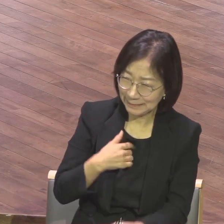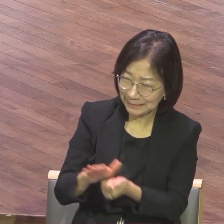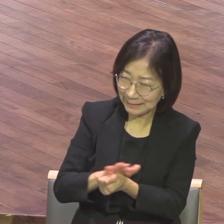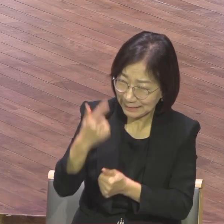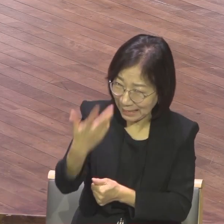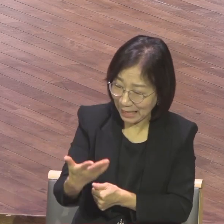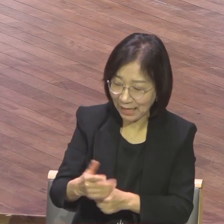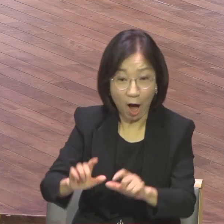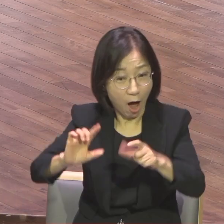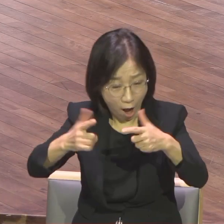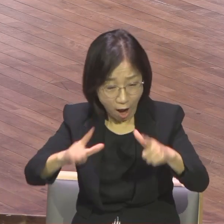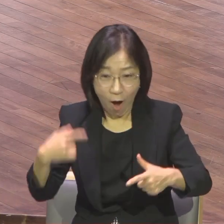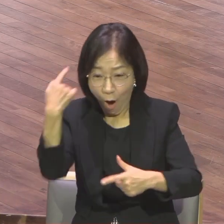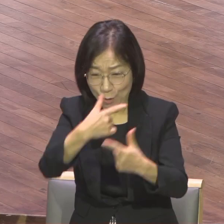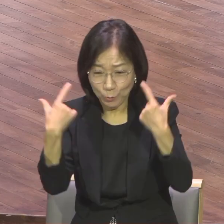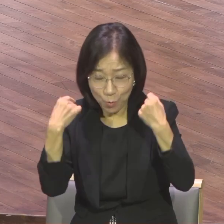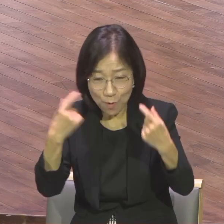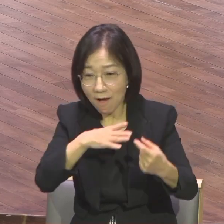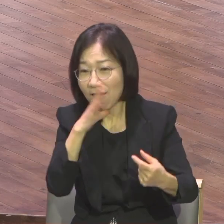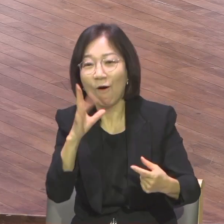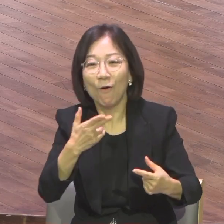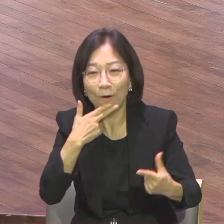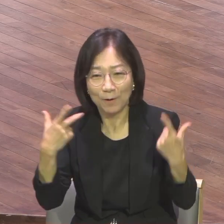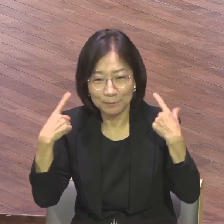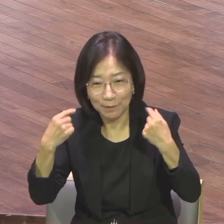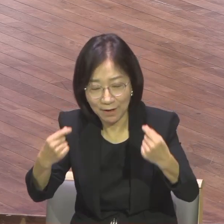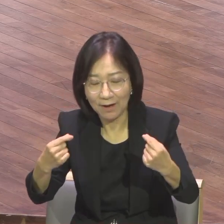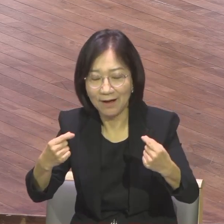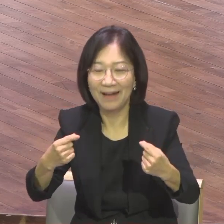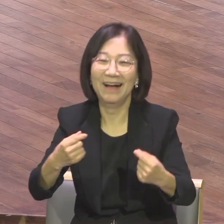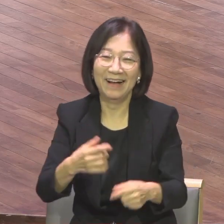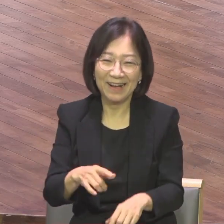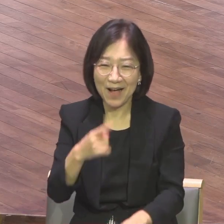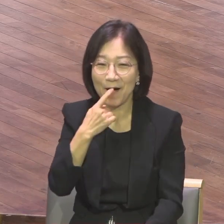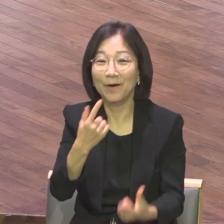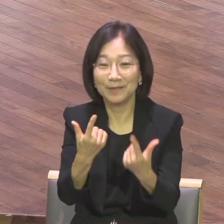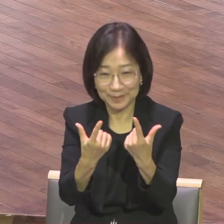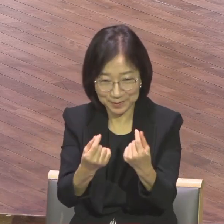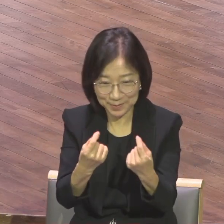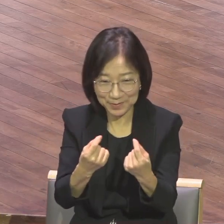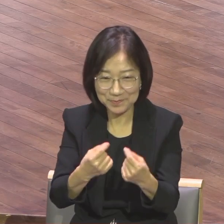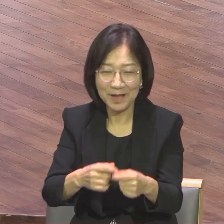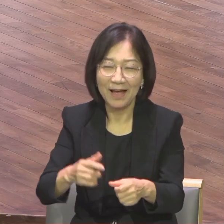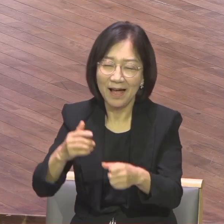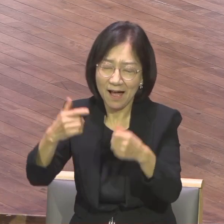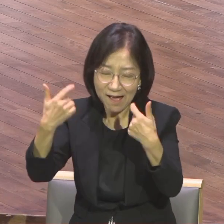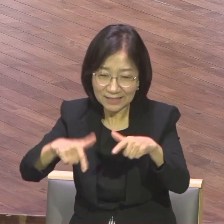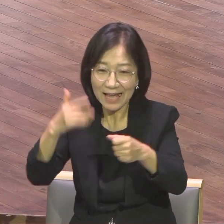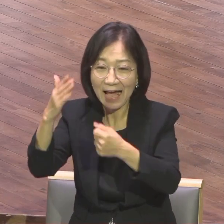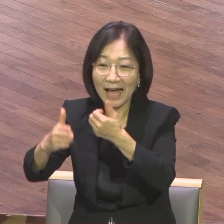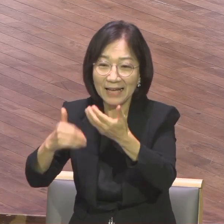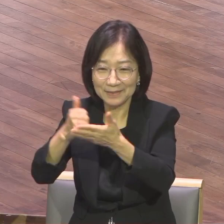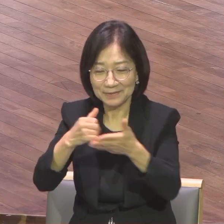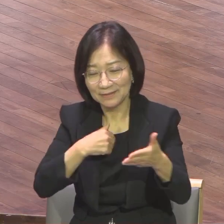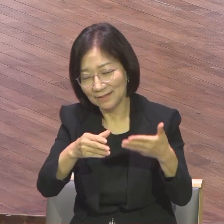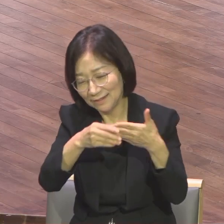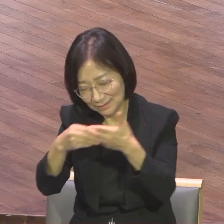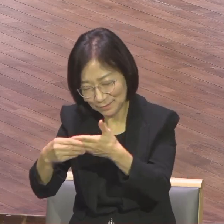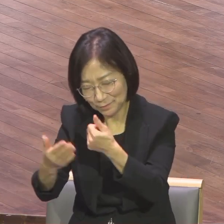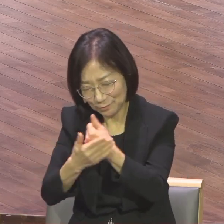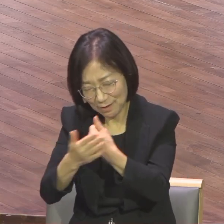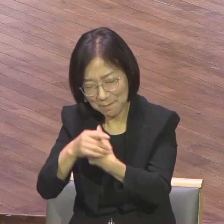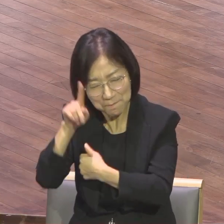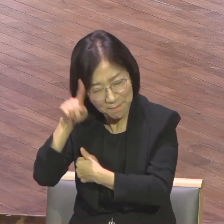그만큼 하나님께서 역사하신 은혜가 크고 놀랍고 하루하루가 그야말로 하루하루가